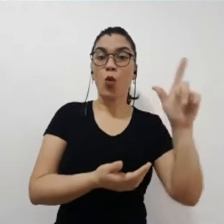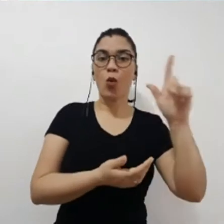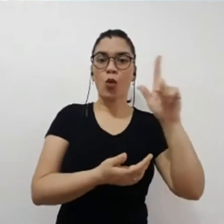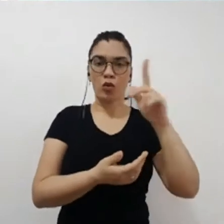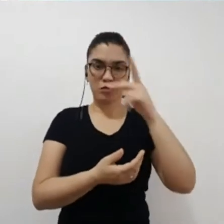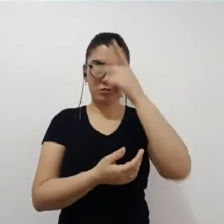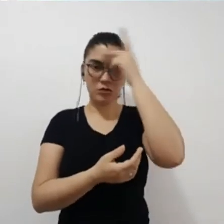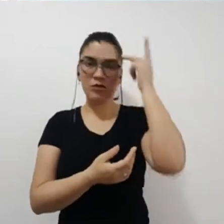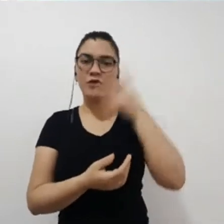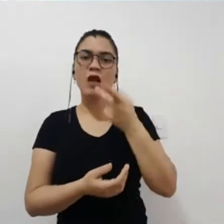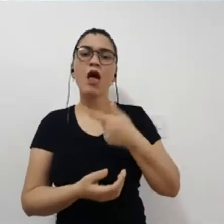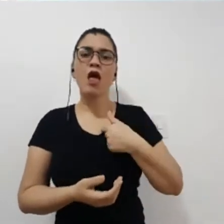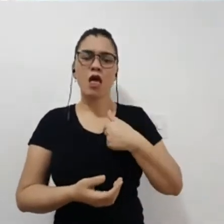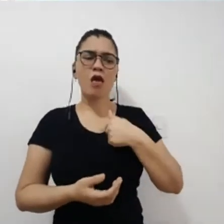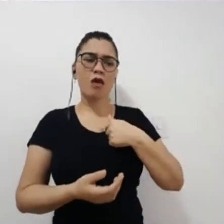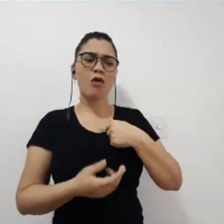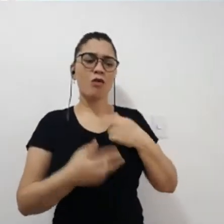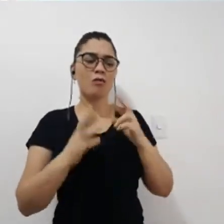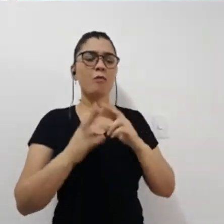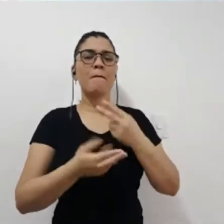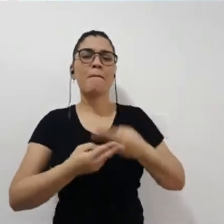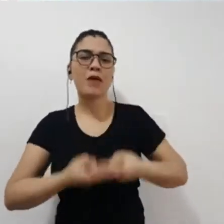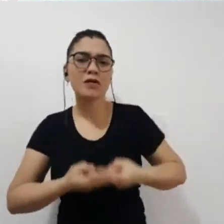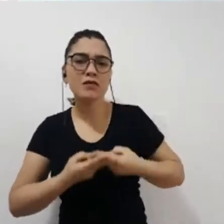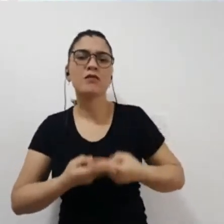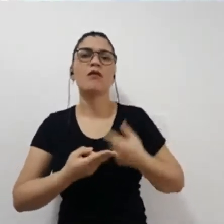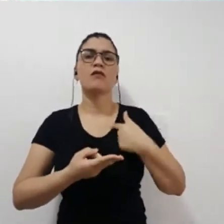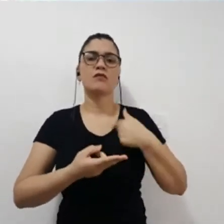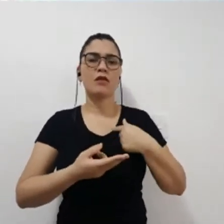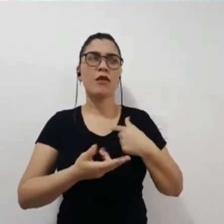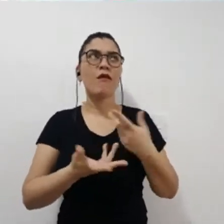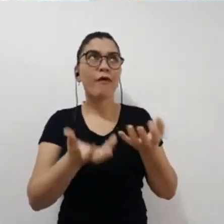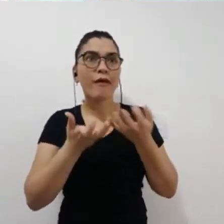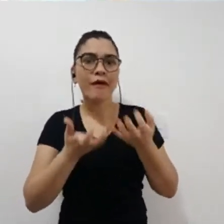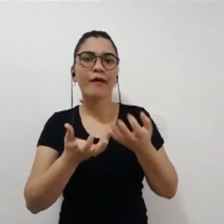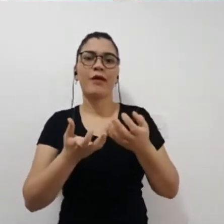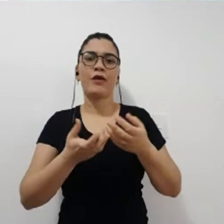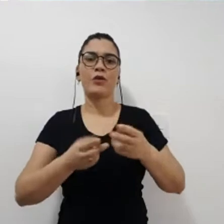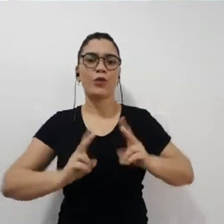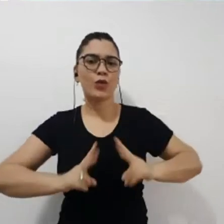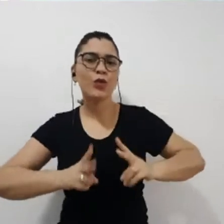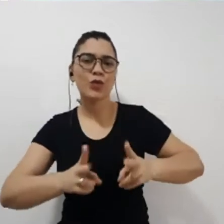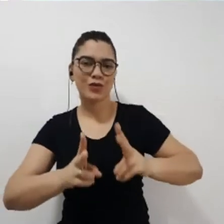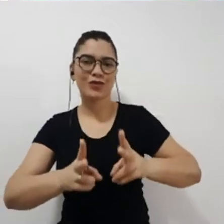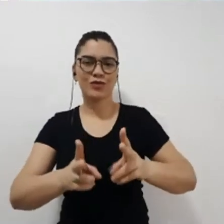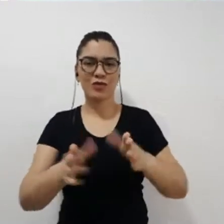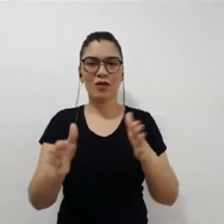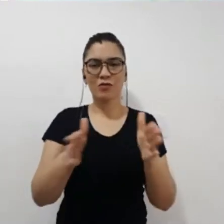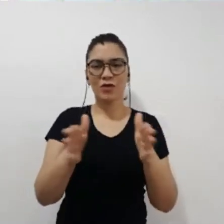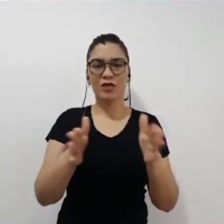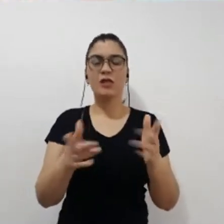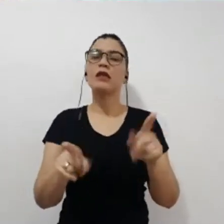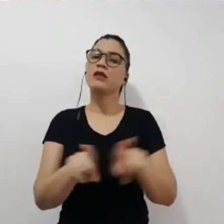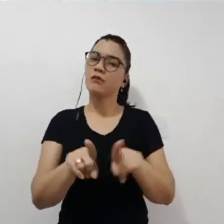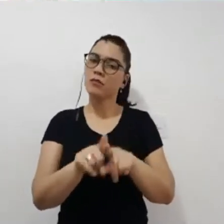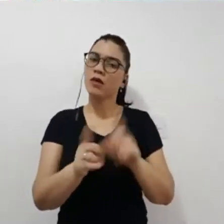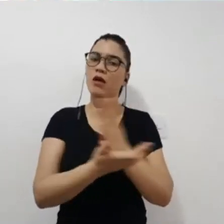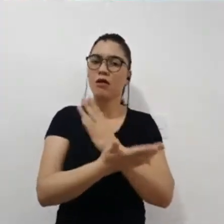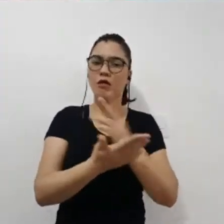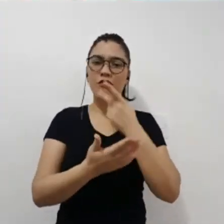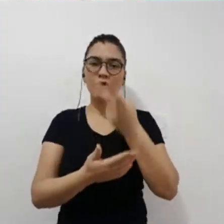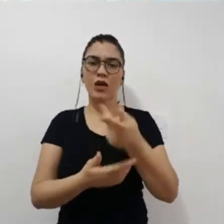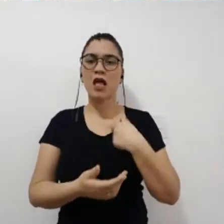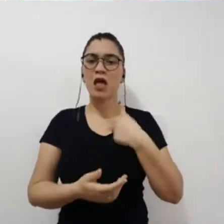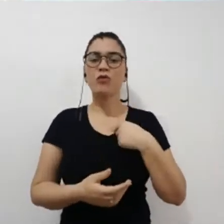passar por essa crise. Alguns disseram também: tenho me sentido fraco espiritualmente. Antes da crise eu já